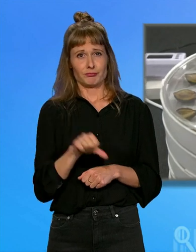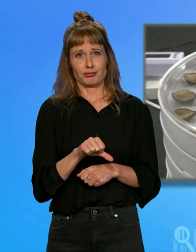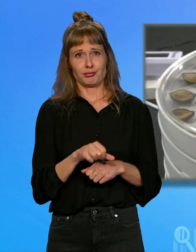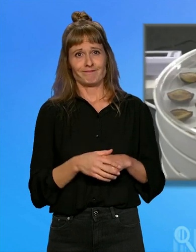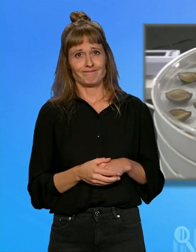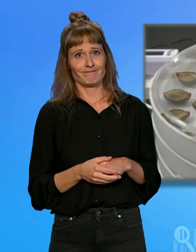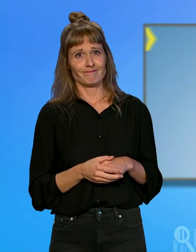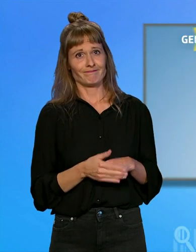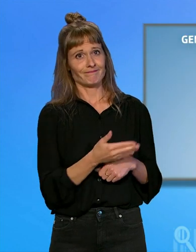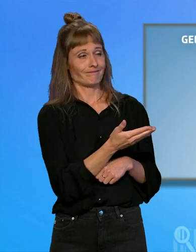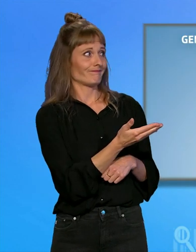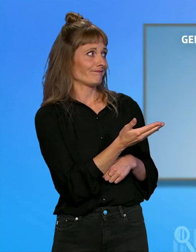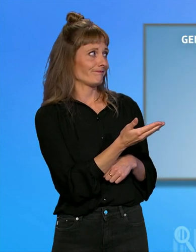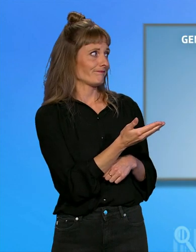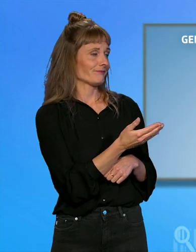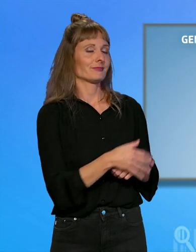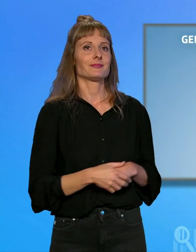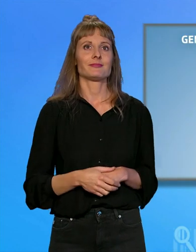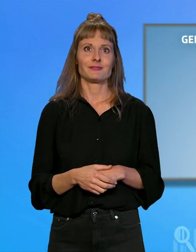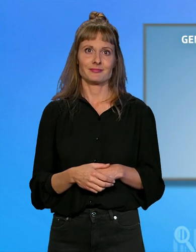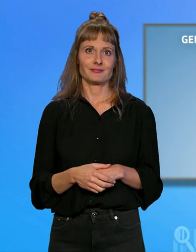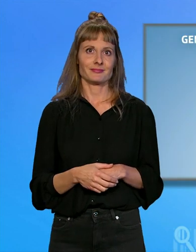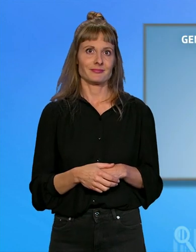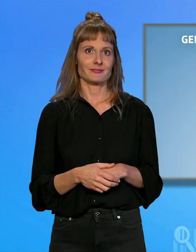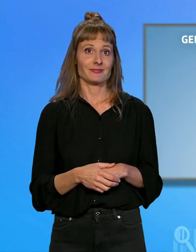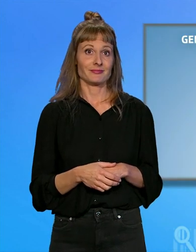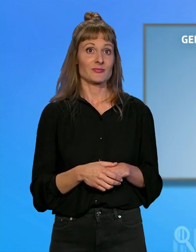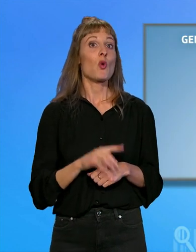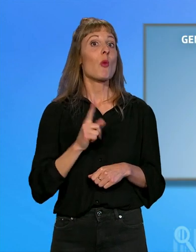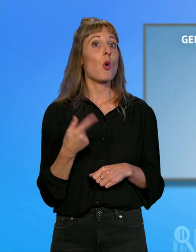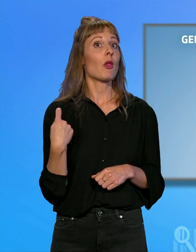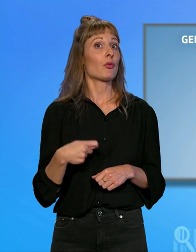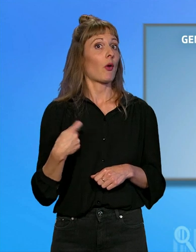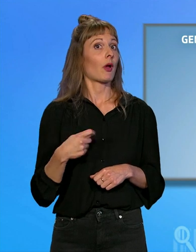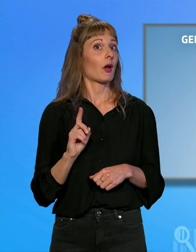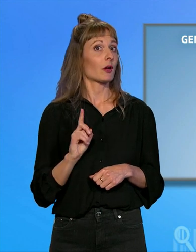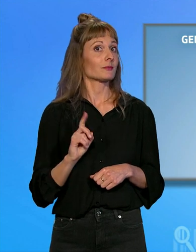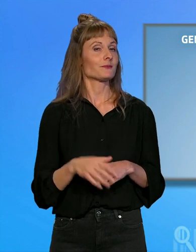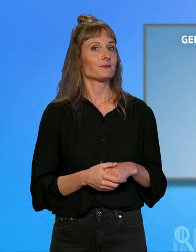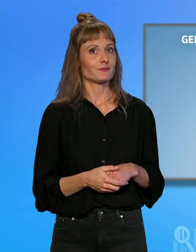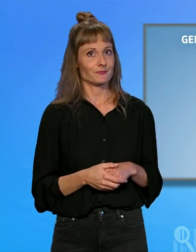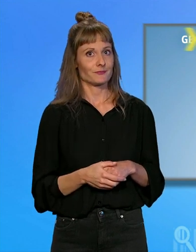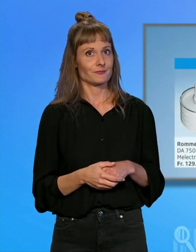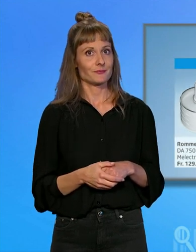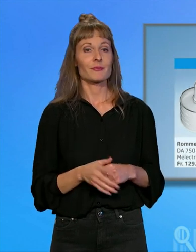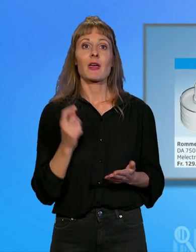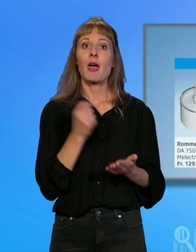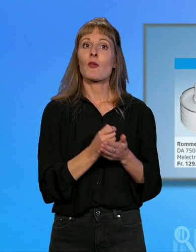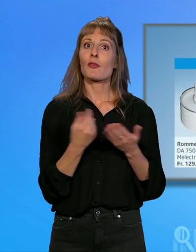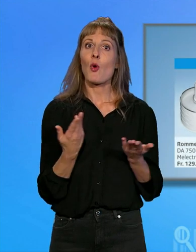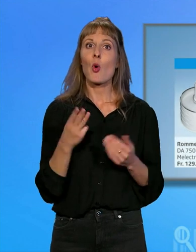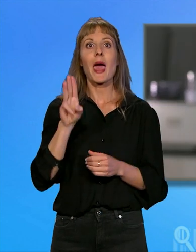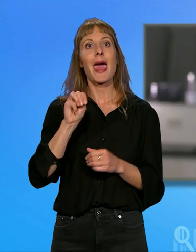diesen Dörrautomaten von Rommelsbacher, einen der teuersten im Test. Gekauft bei M